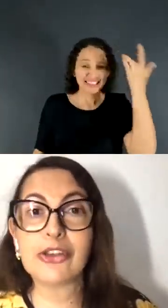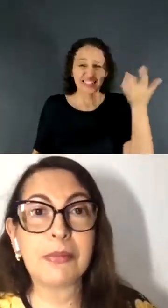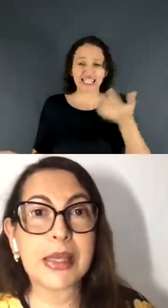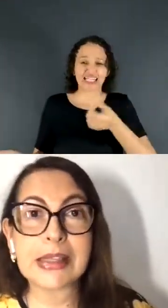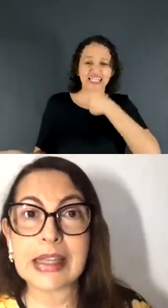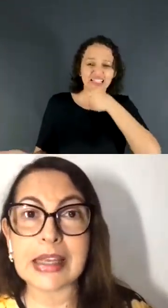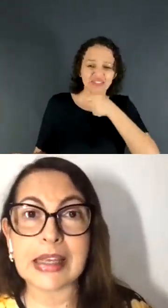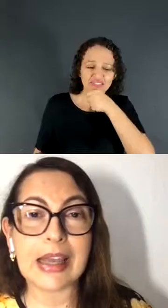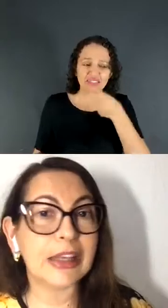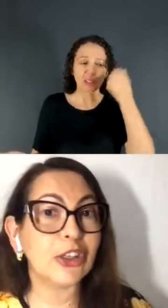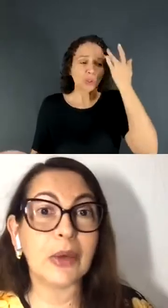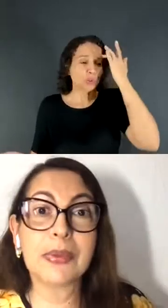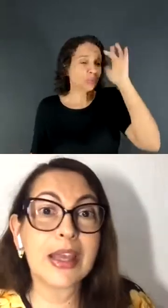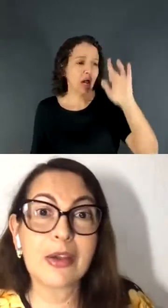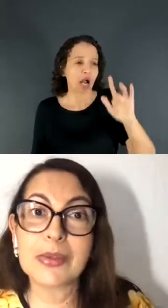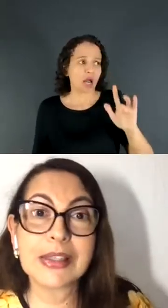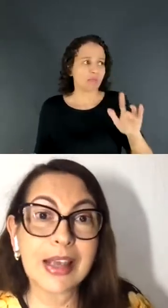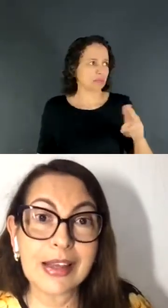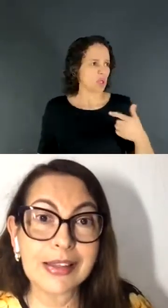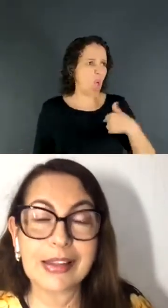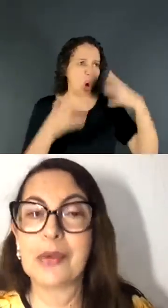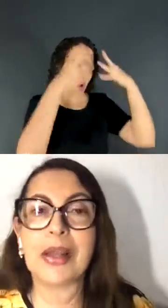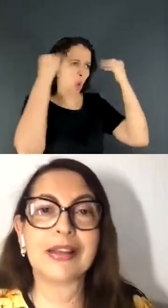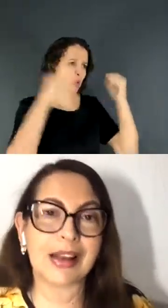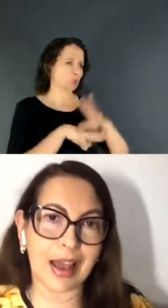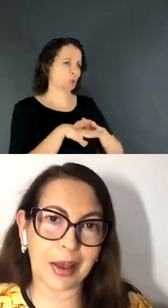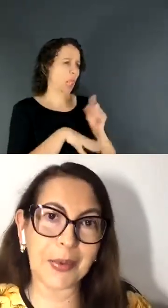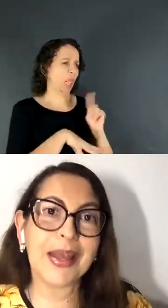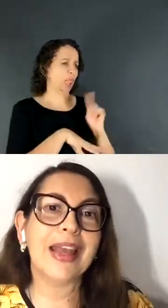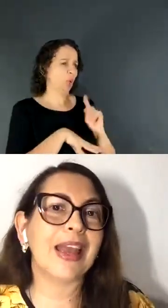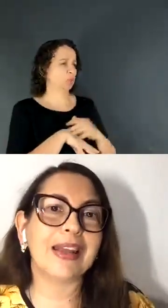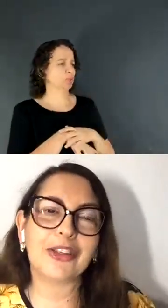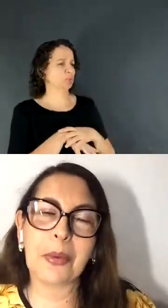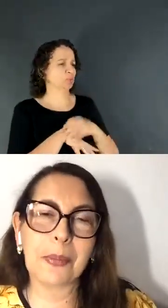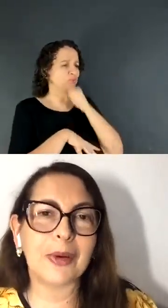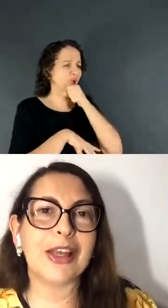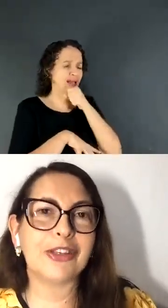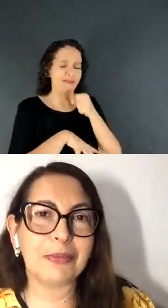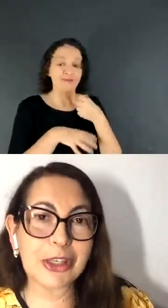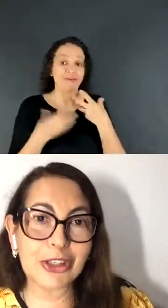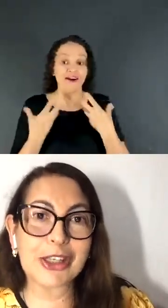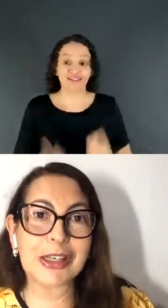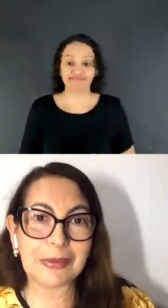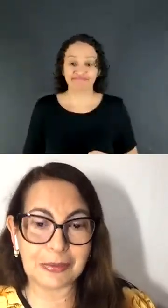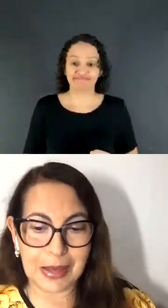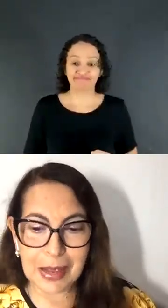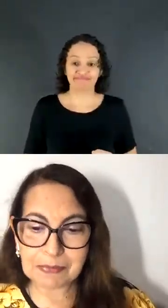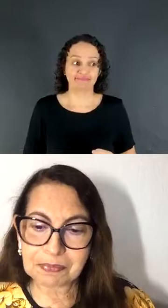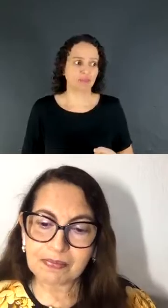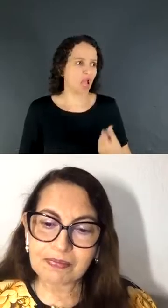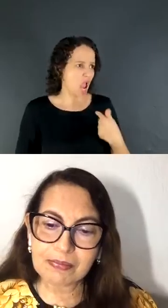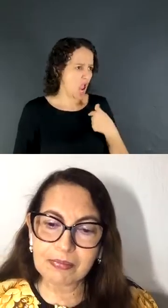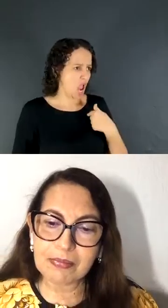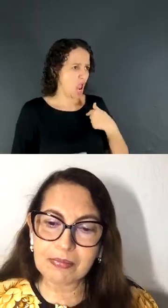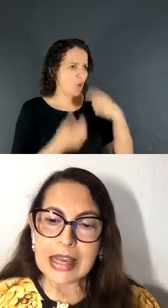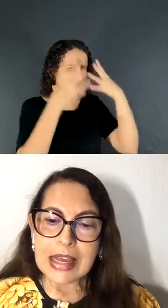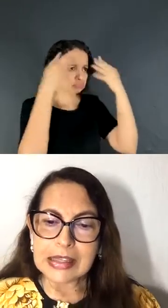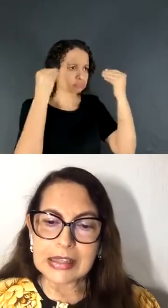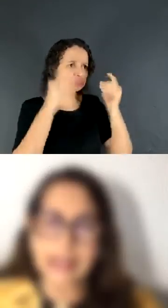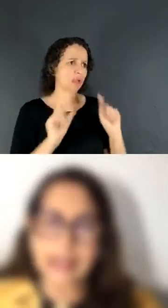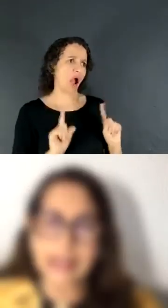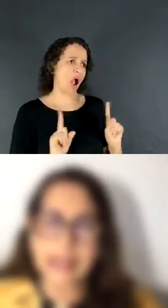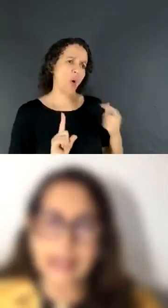não admitem, elas não têm consciência, então, é claro, elas não podem admitir,